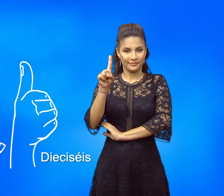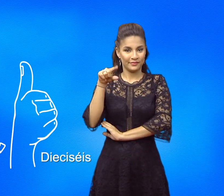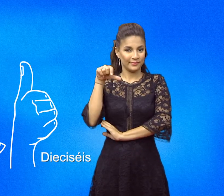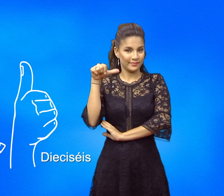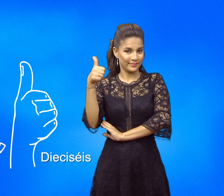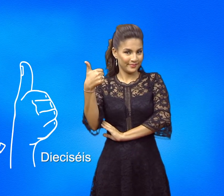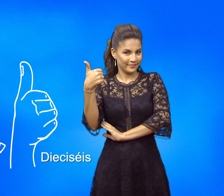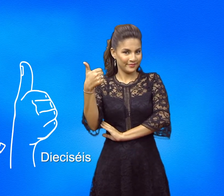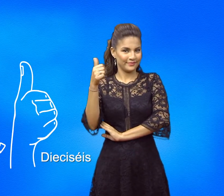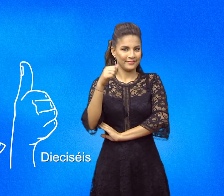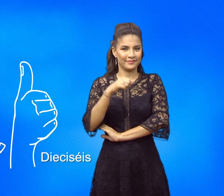16